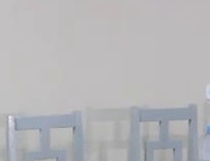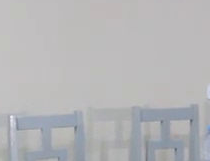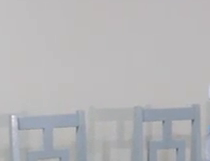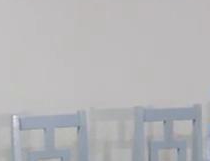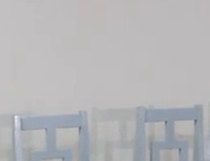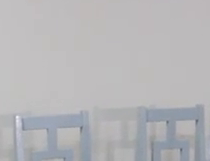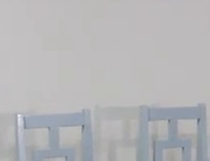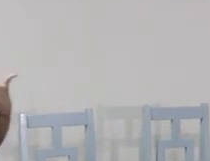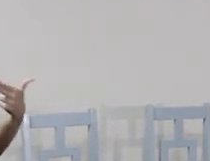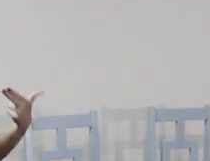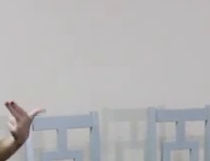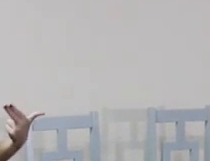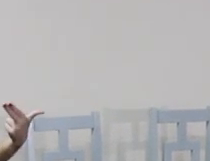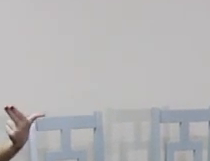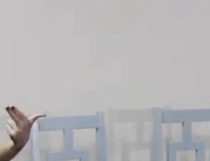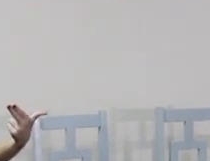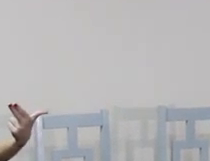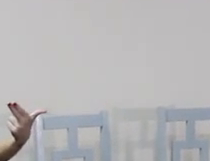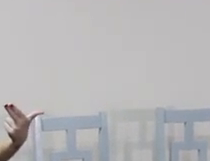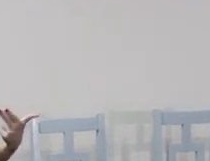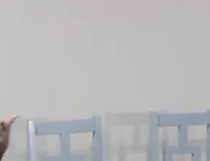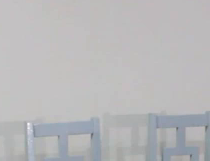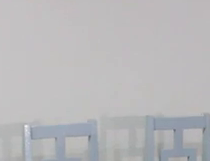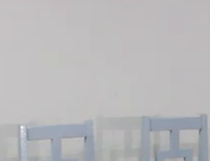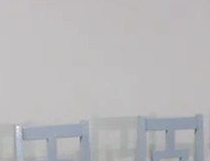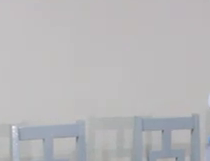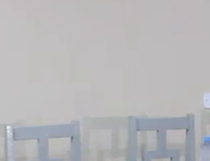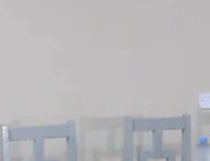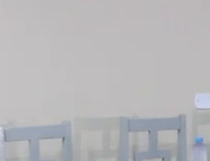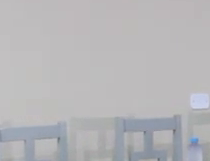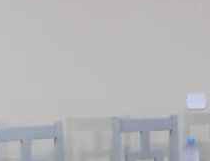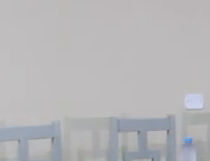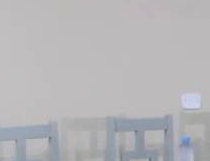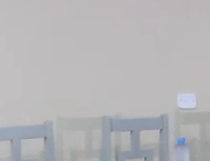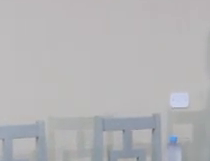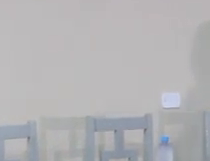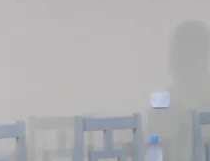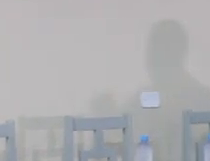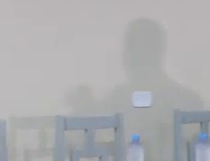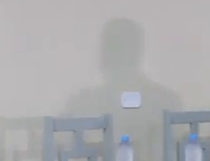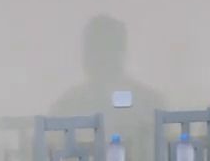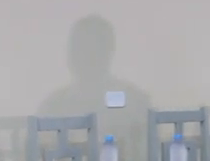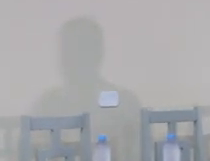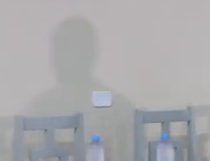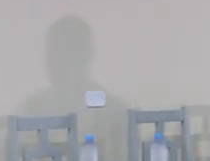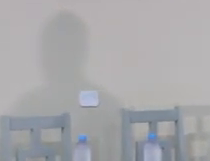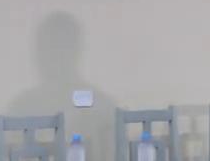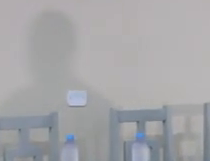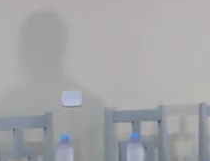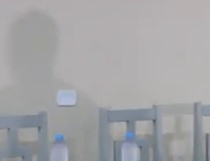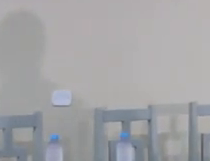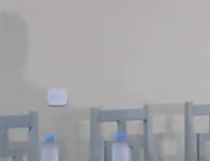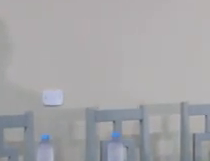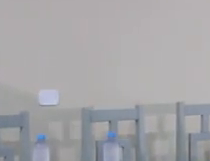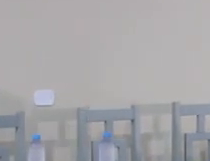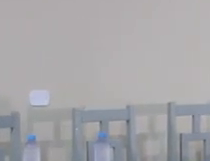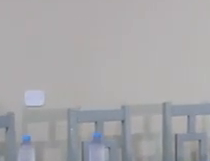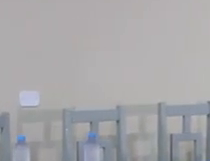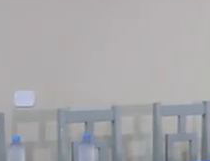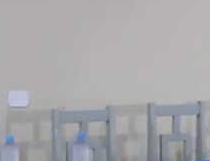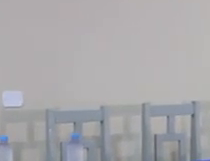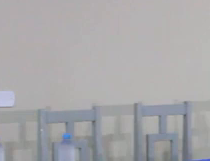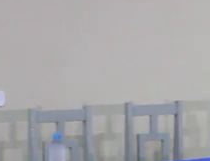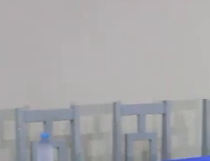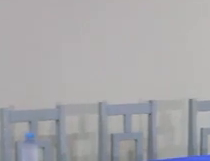que algumas dessas respostas estão muito claras para quem está aqui hoje.